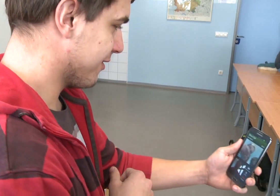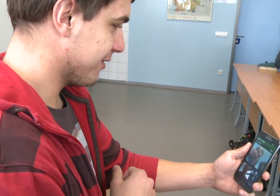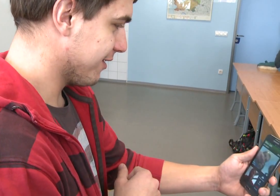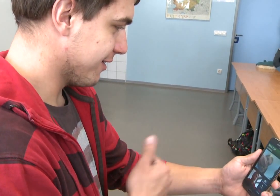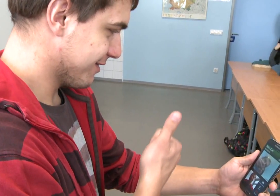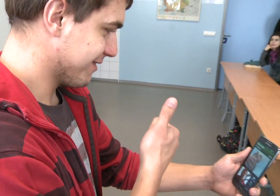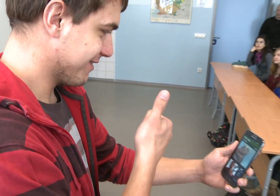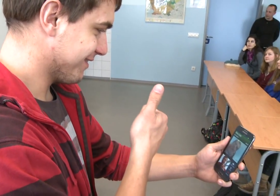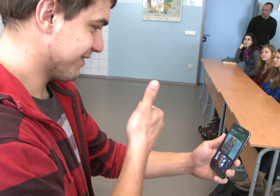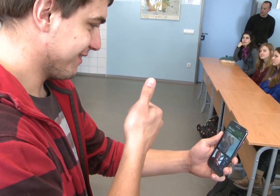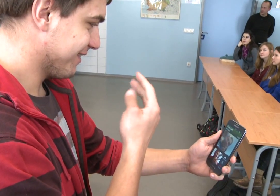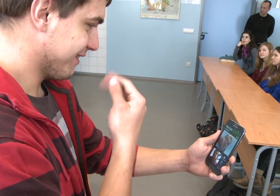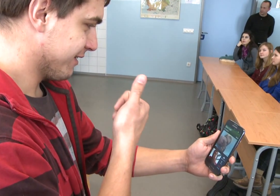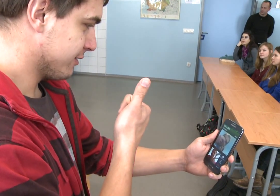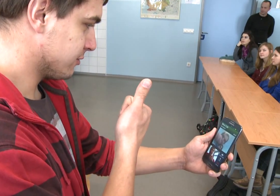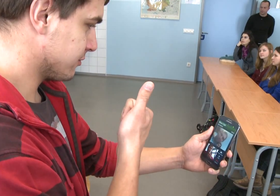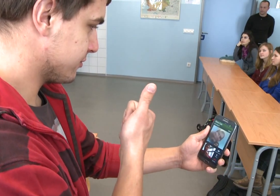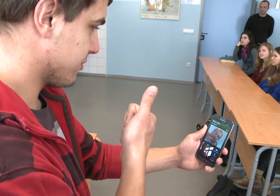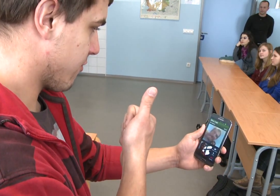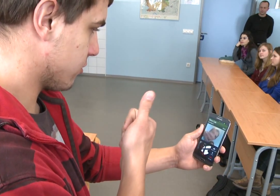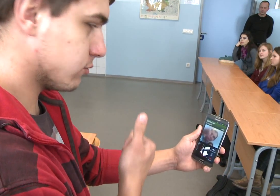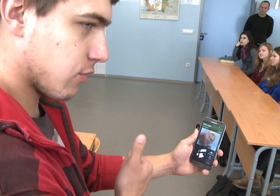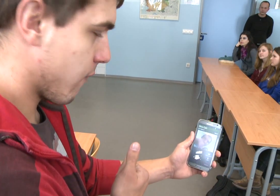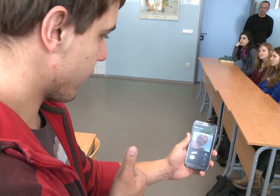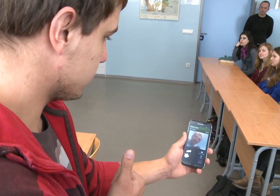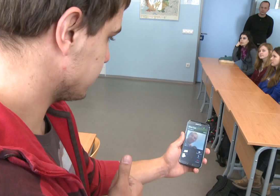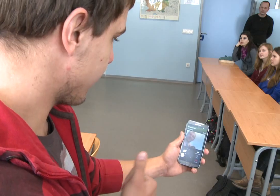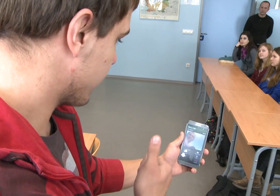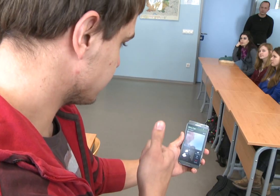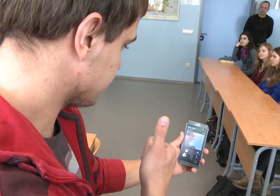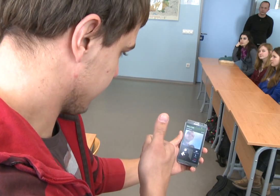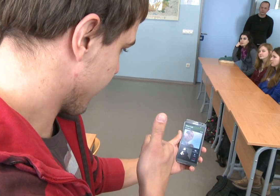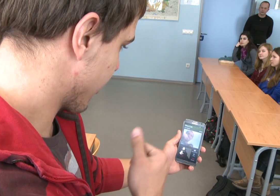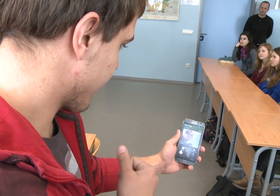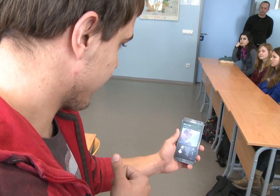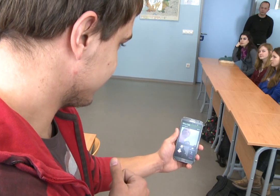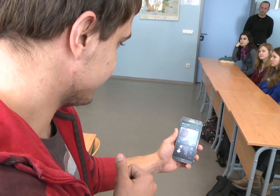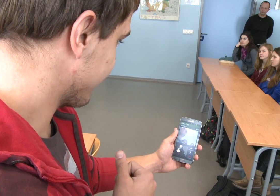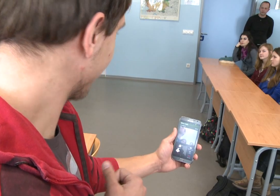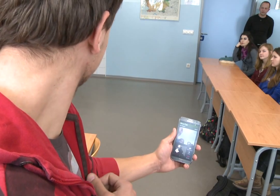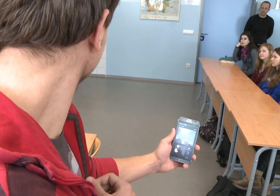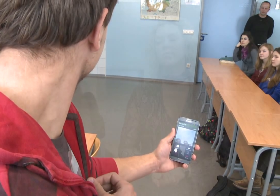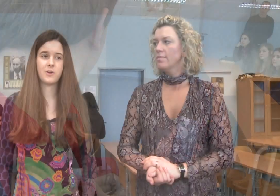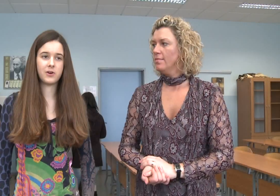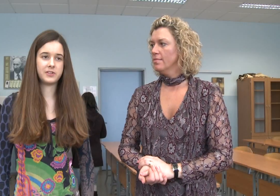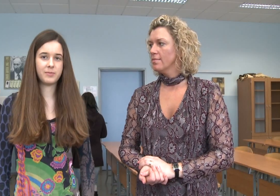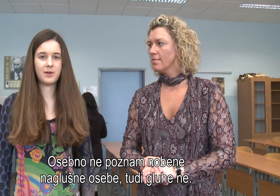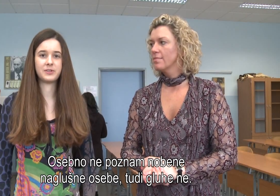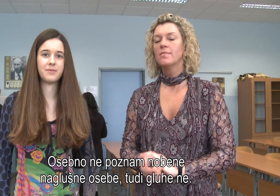Tako, ne samo prilagojeno, uporablja se v bistvu kretanje z eno roko, v bistvu samo, kad v drugi roki držijo telefon. Osebno ne poznam